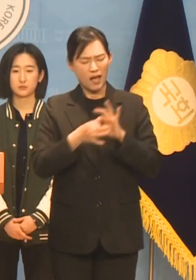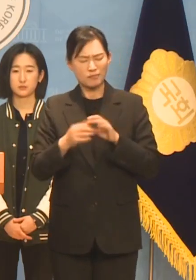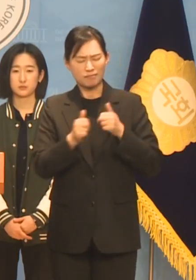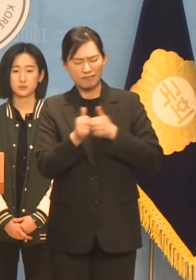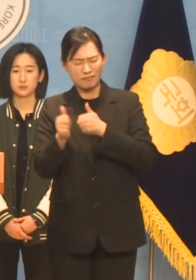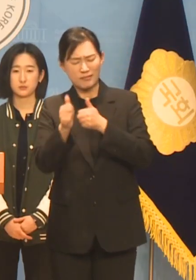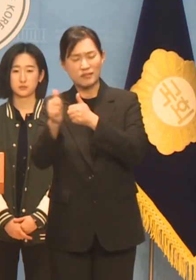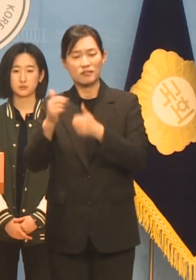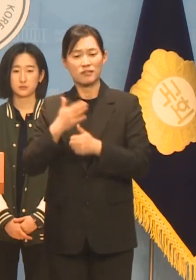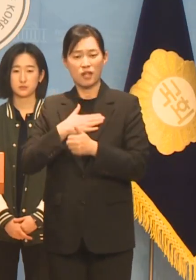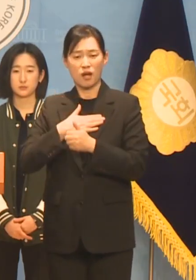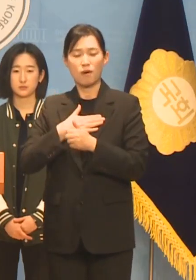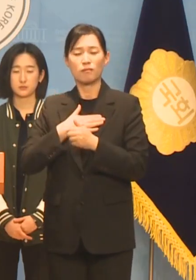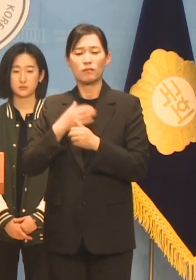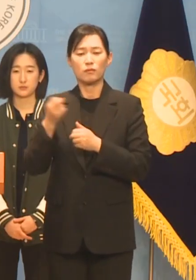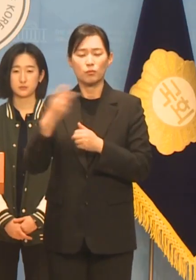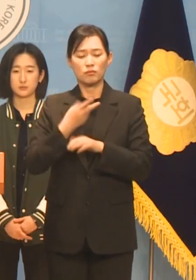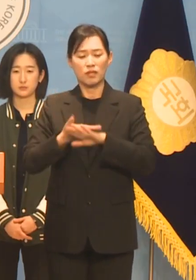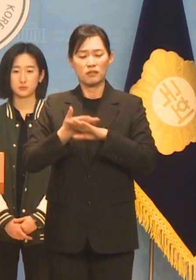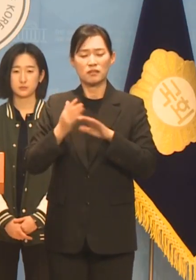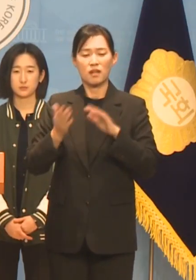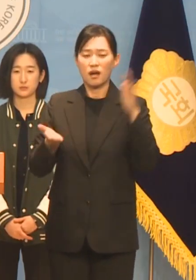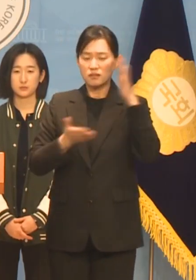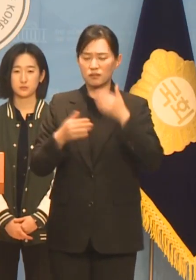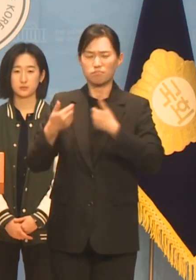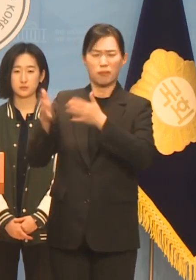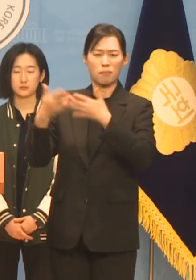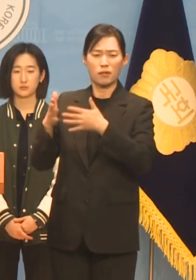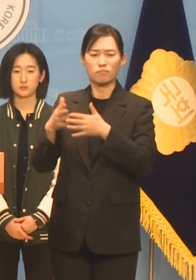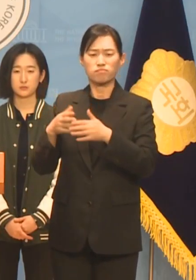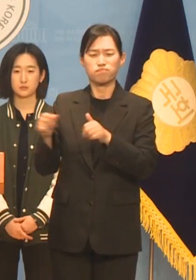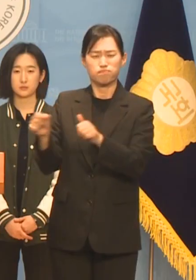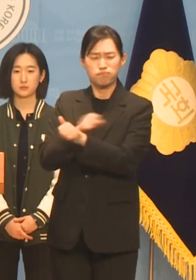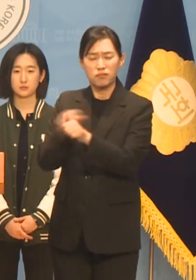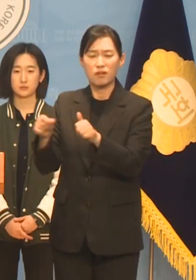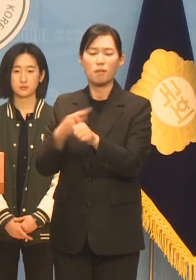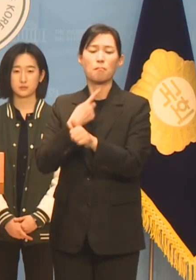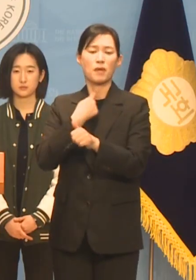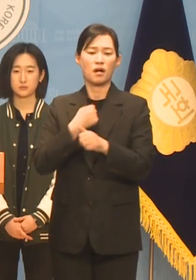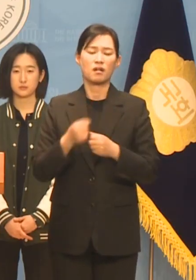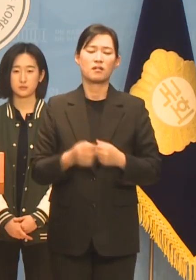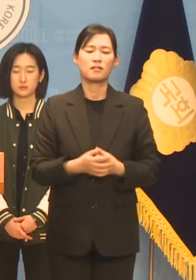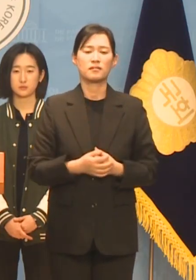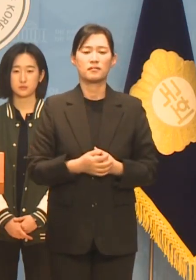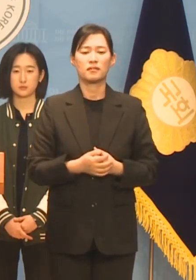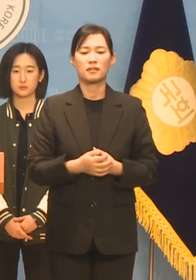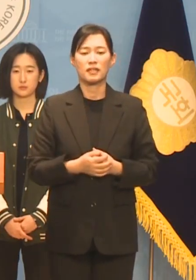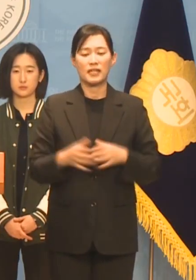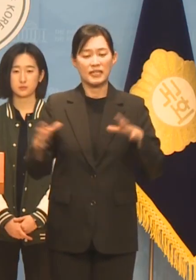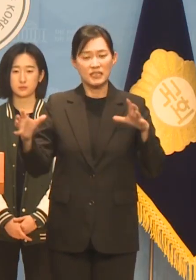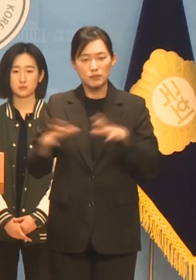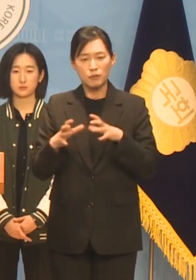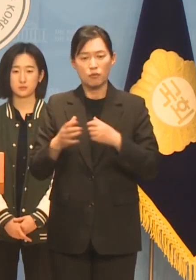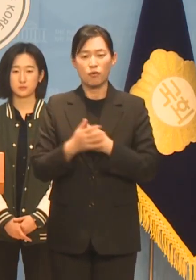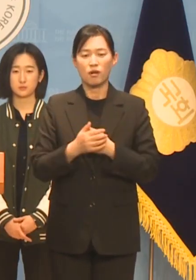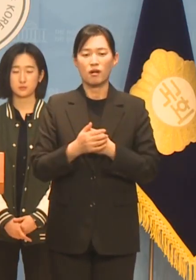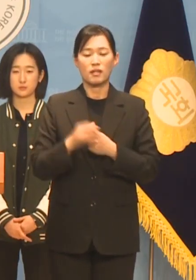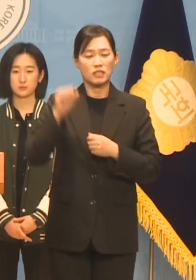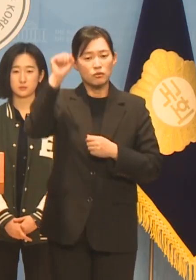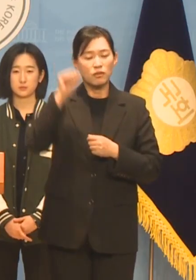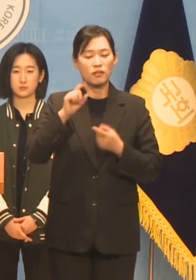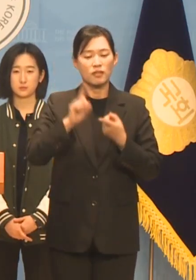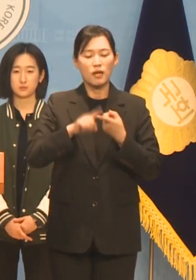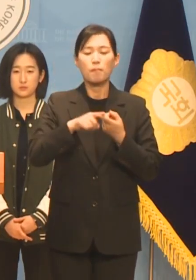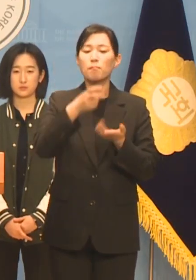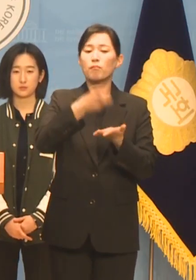따라오며 저를 포함한 학생들을 위협하고 밀치는 등의 물리적 폭력을 계속했습니다. 집회 및 시위에 관한 법률 제3조